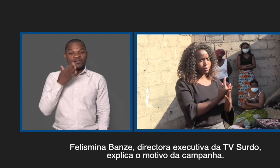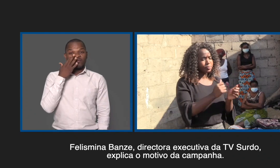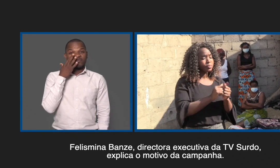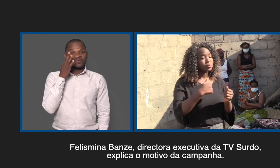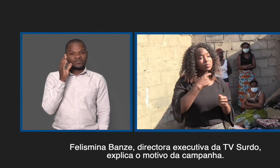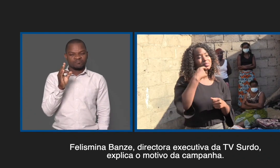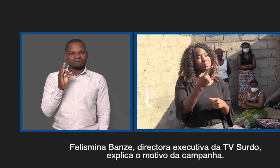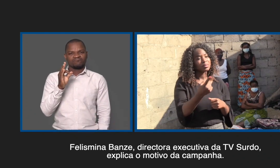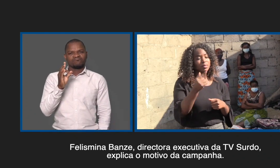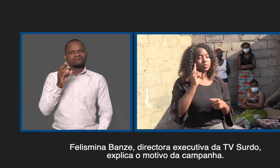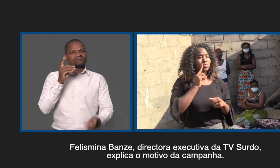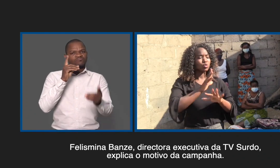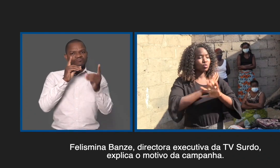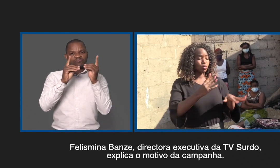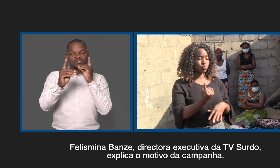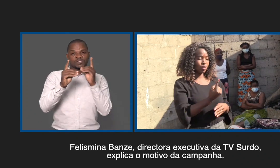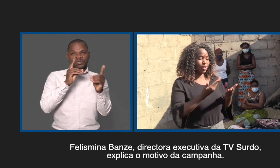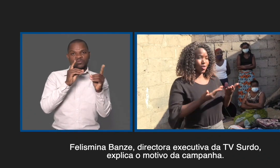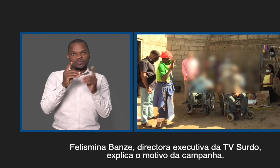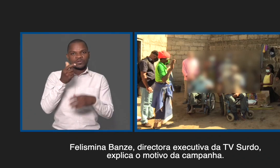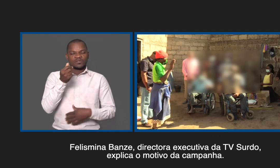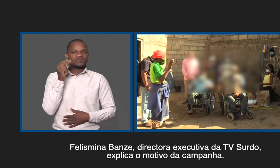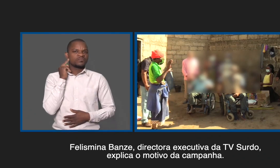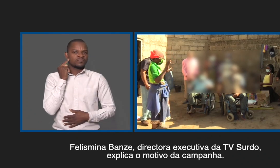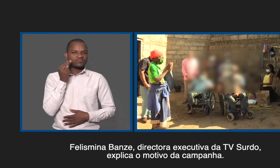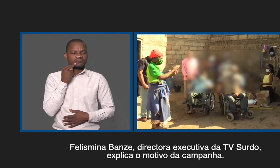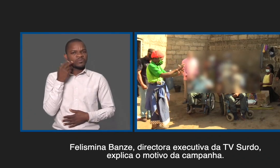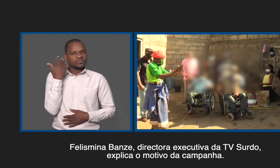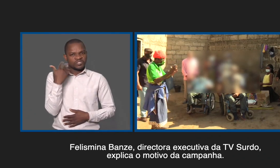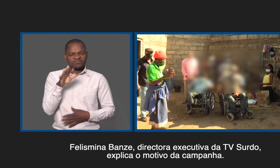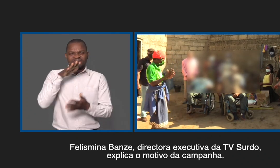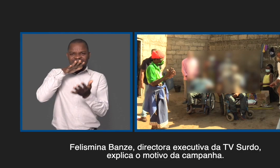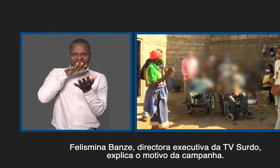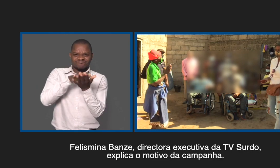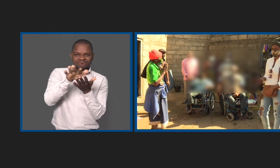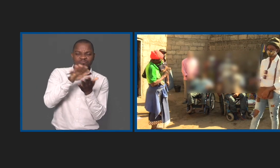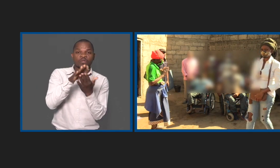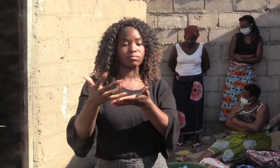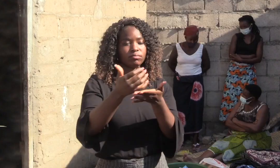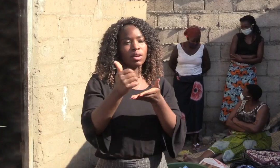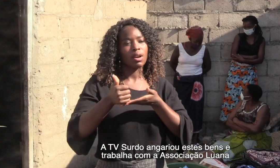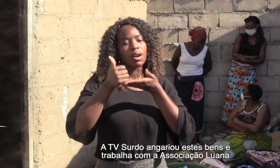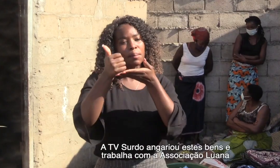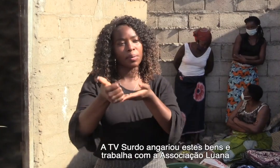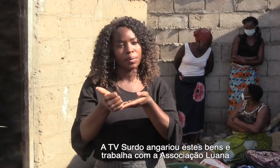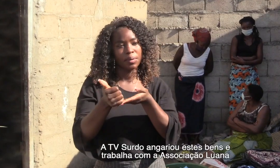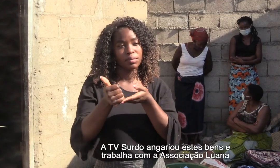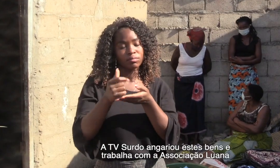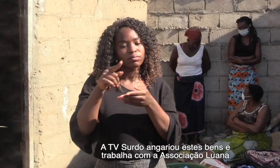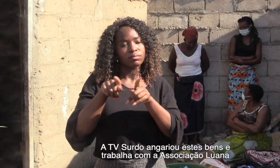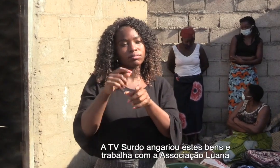Jimena Banzi, diretora executiva da TV Surdo, explica o motivo da campanha. A TV Surdo